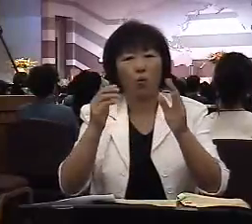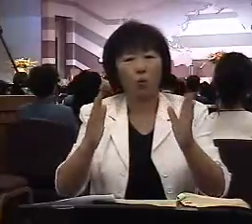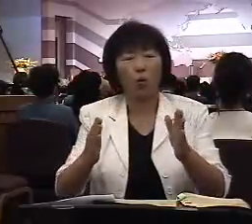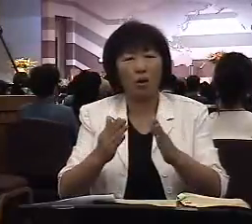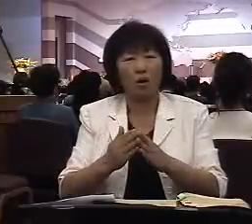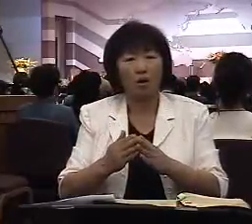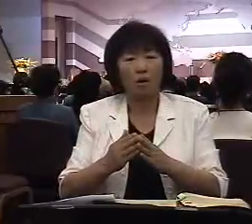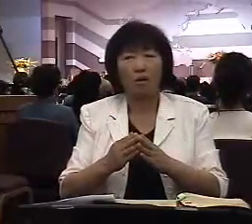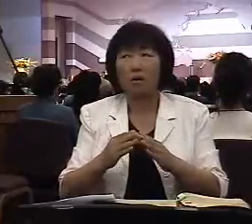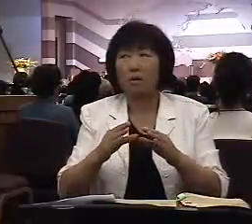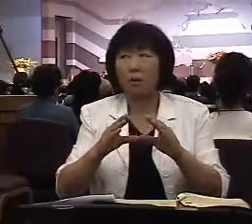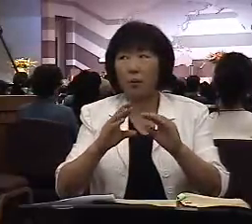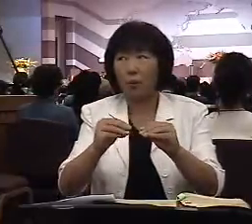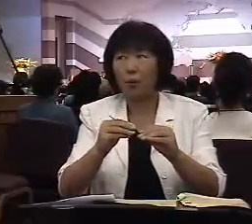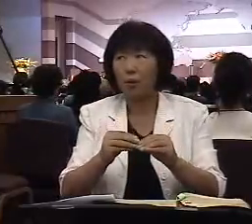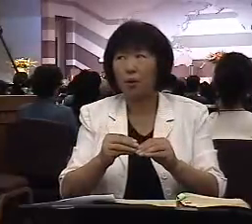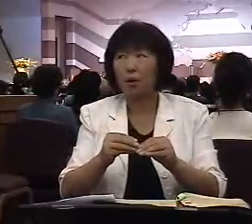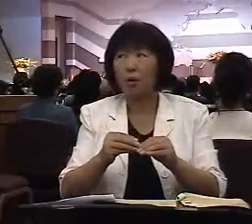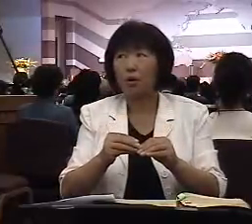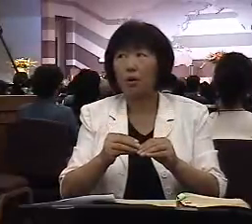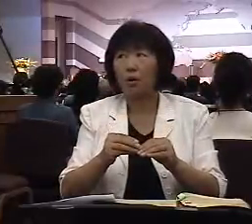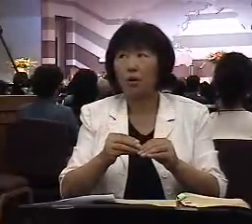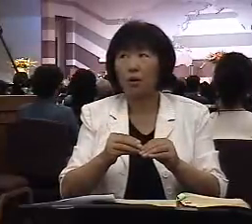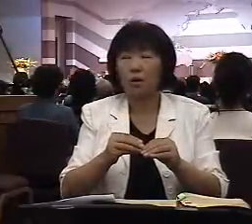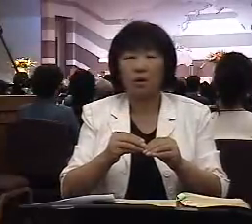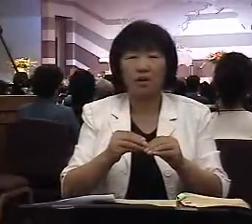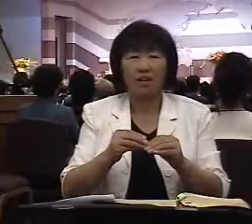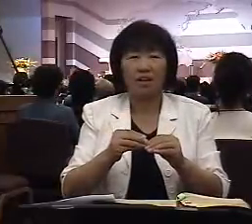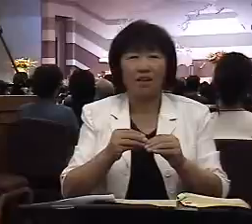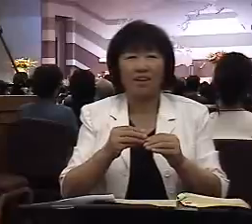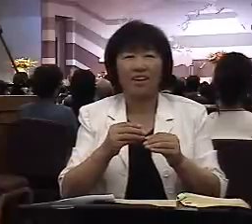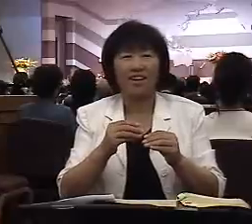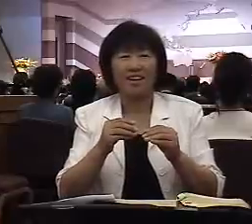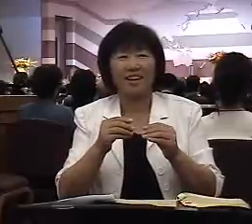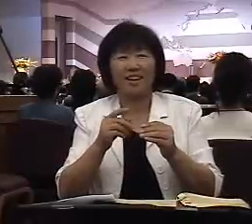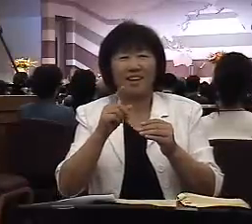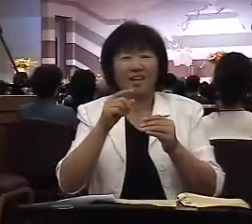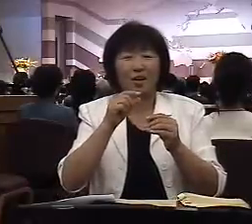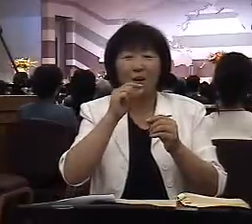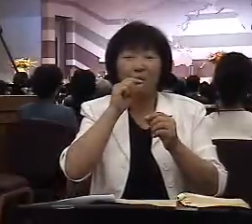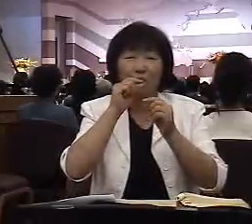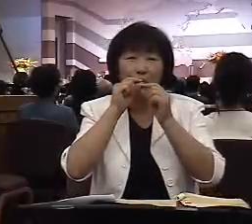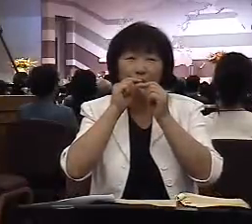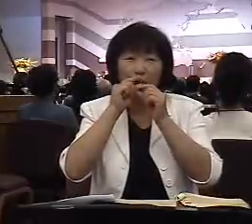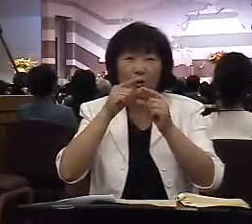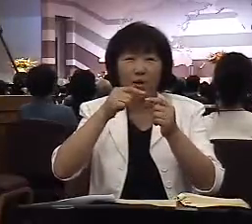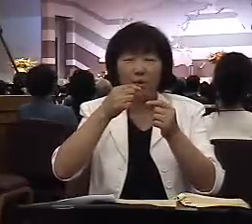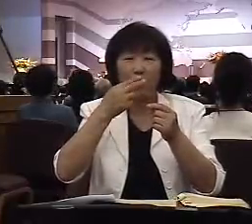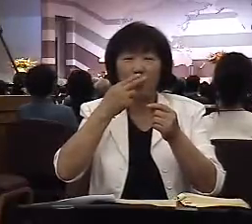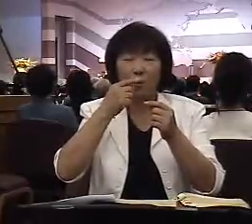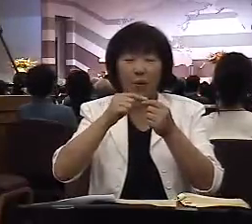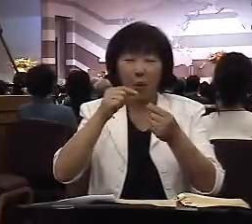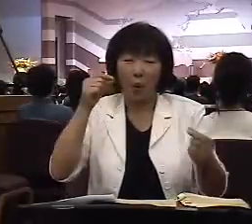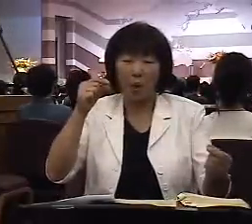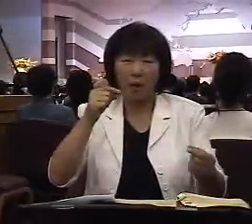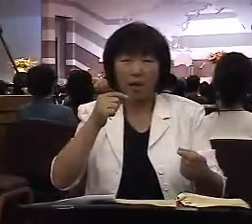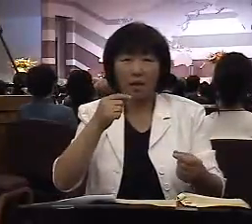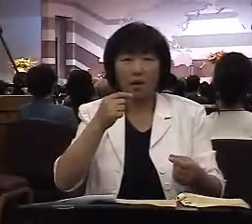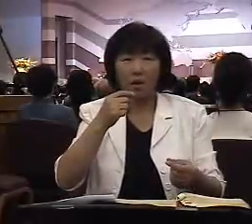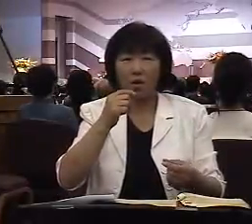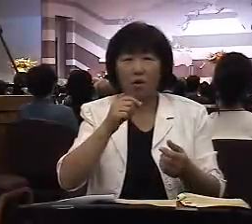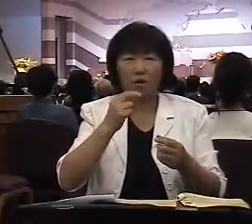엄마 아빠가 뭘 하느냐 하면 스트로에다가 콜라를 조금 찍어가지고 그 애기에게 통 넣어주니까 그